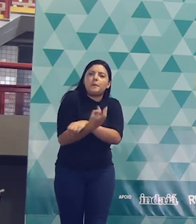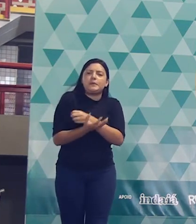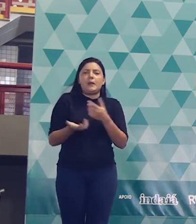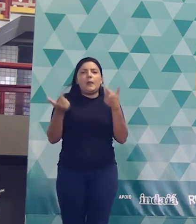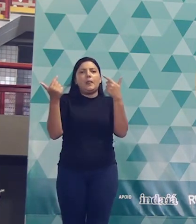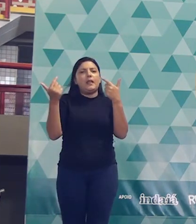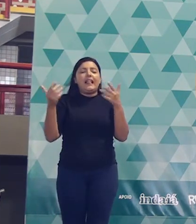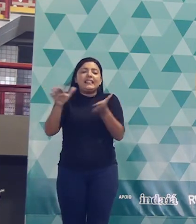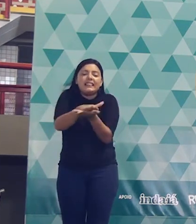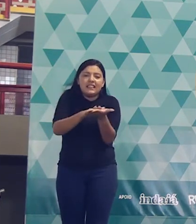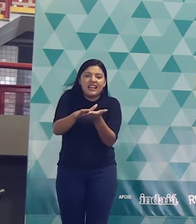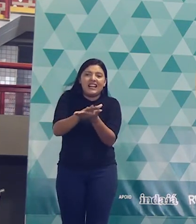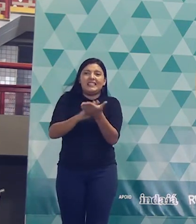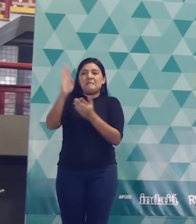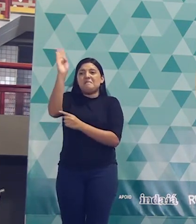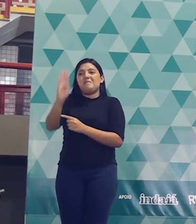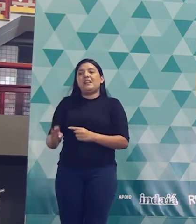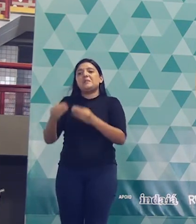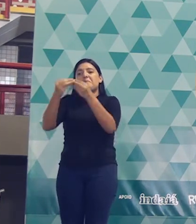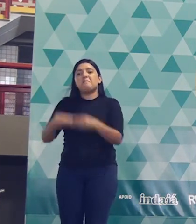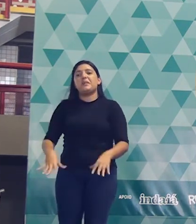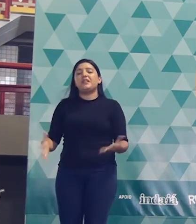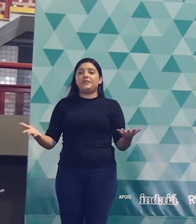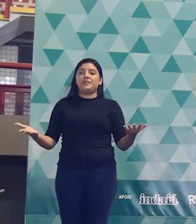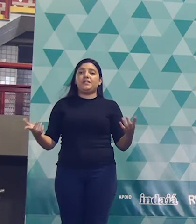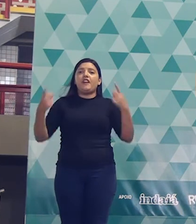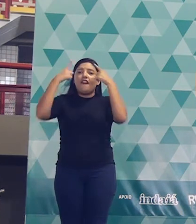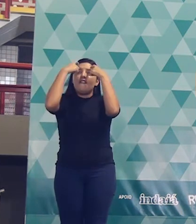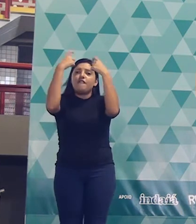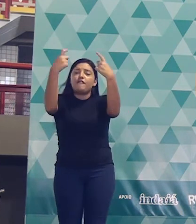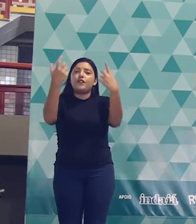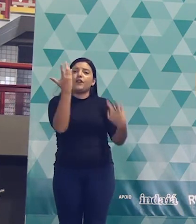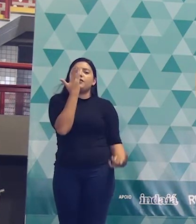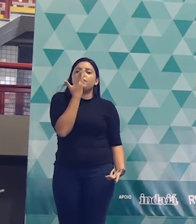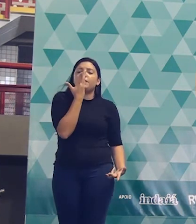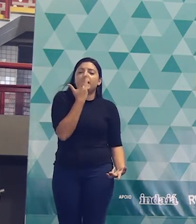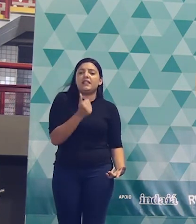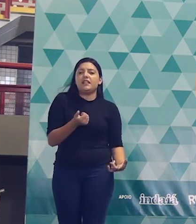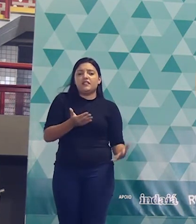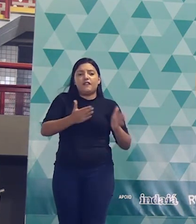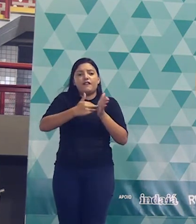o Brasil, né? Corrupção gera violência, corrupção deixa crianças com fome.